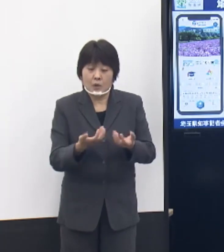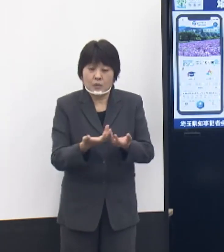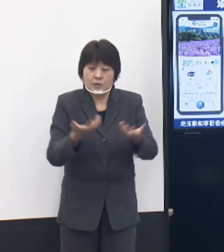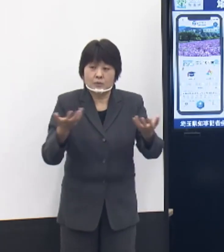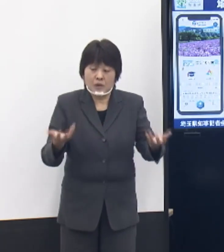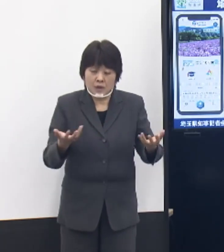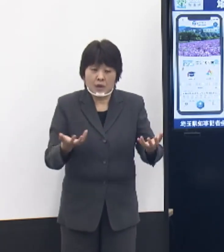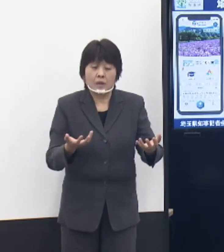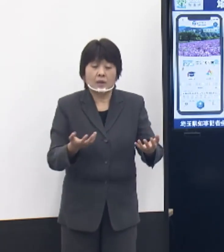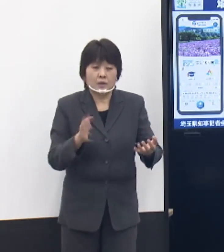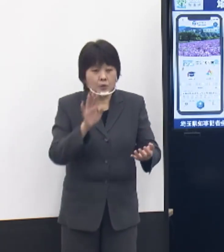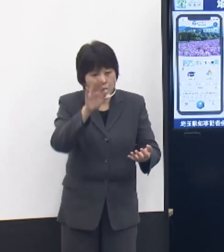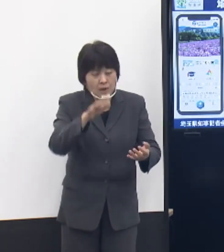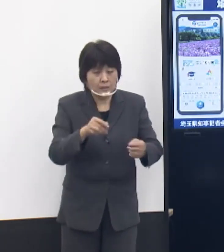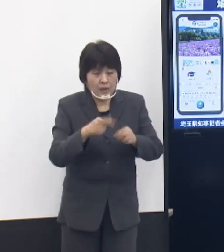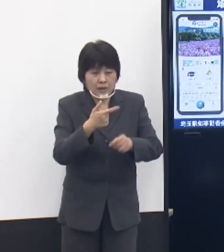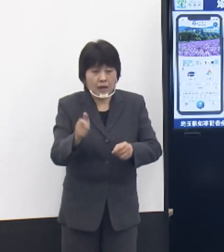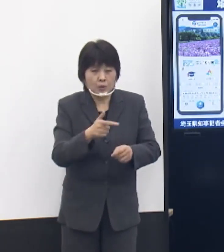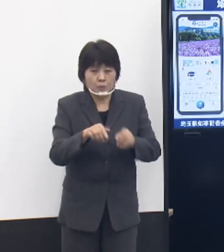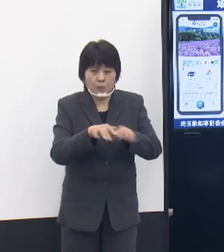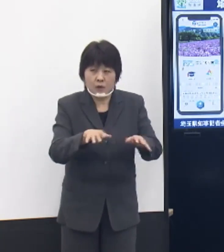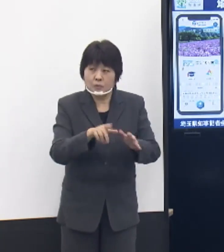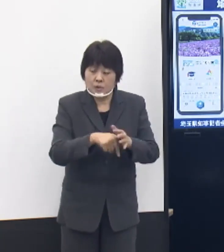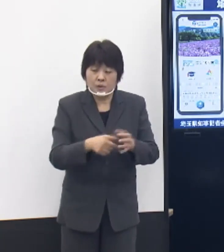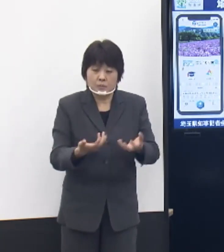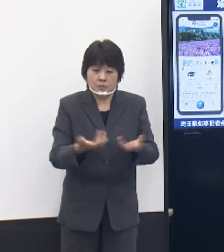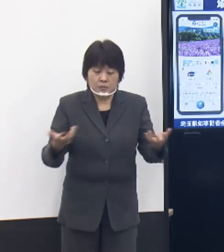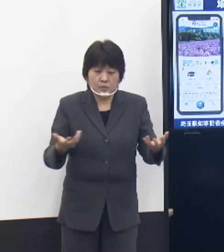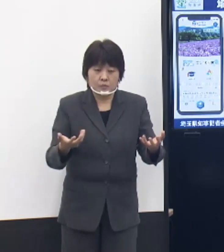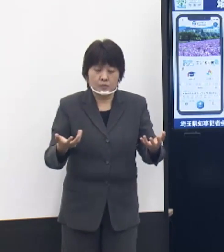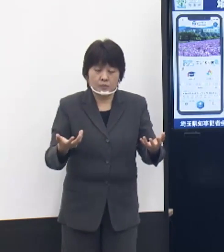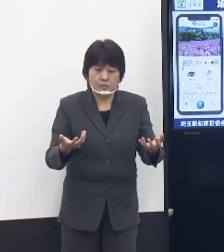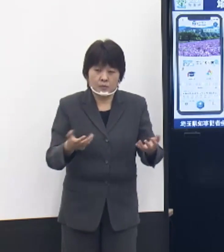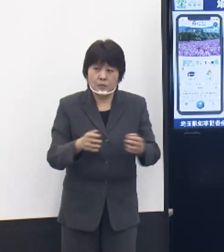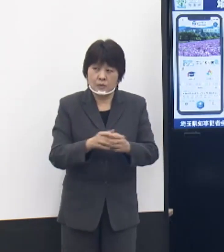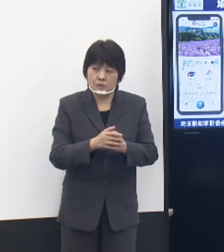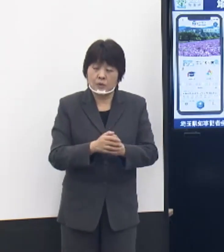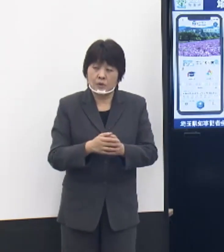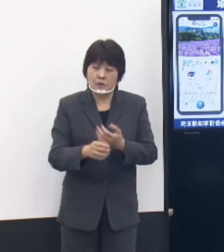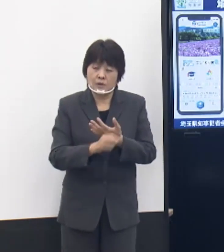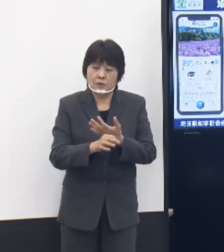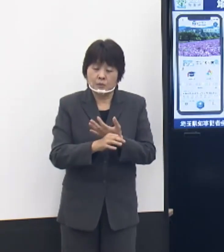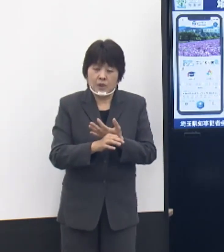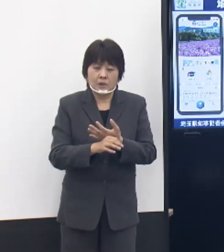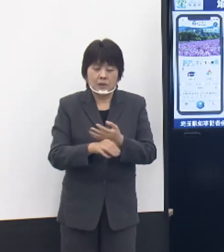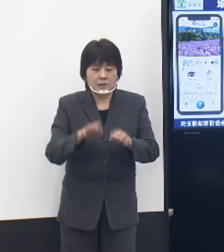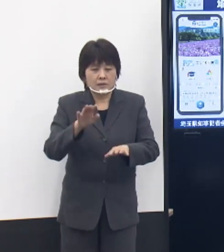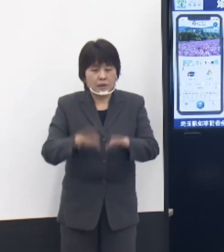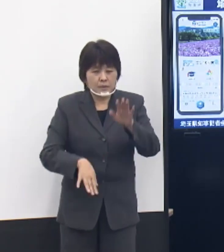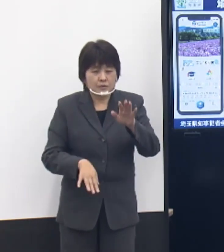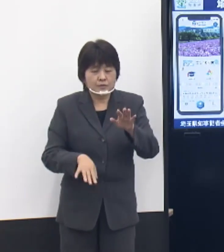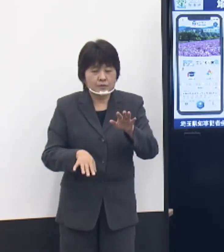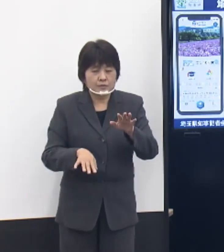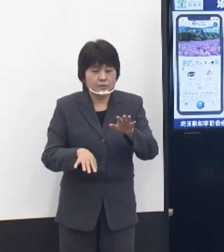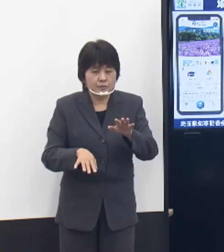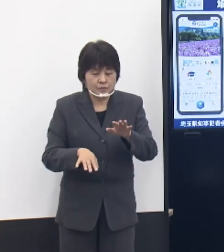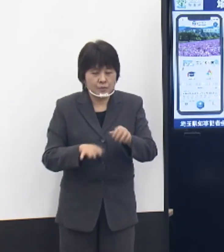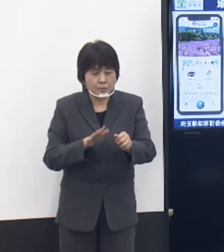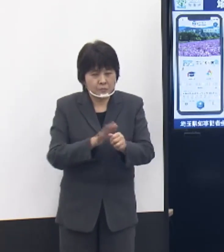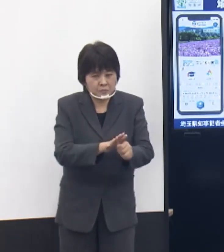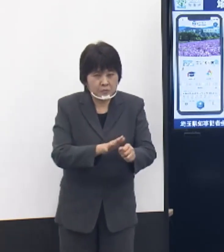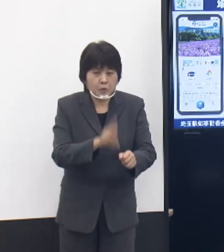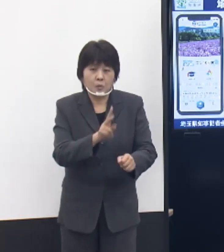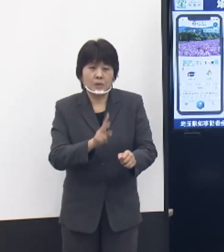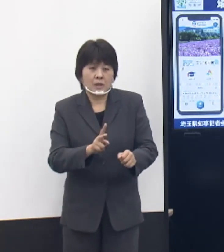その接種者と非接種者で分けていると思うんですけど、そのあたり、この例えばなんか差別を助長するような話とか、あと例え